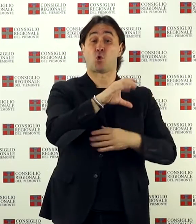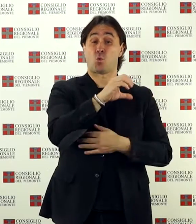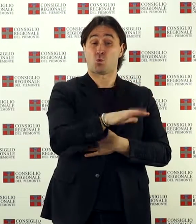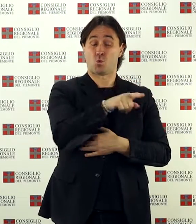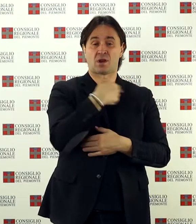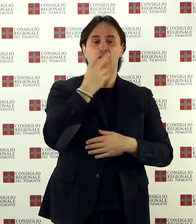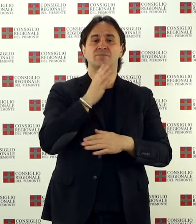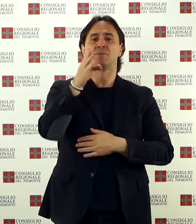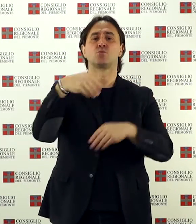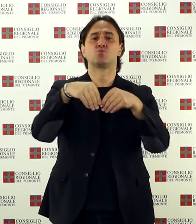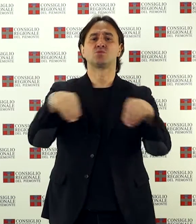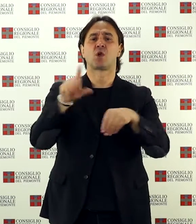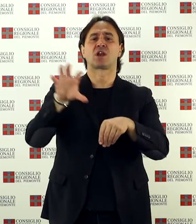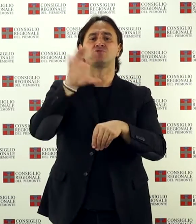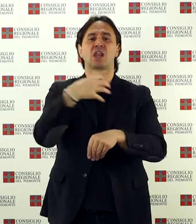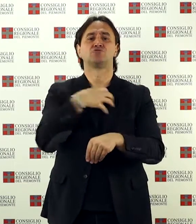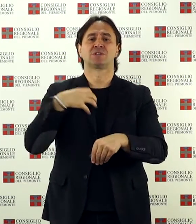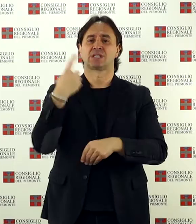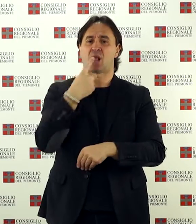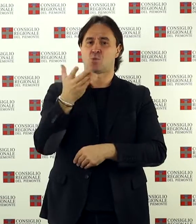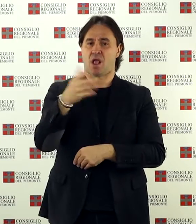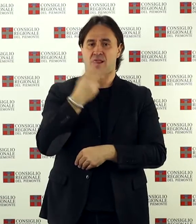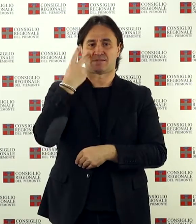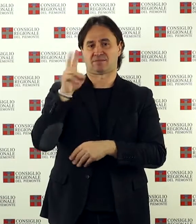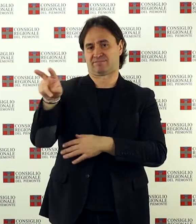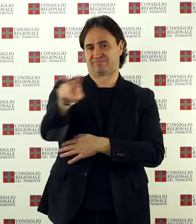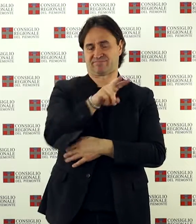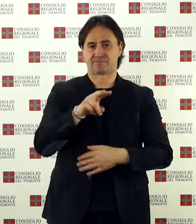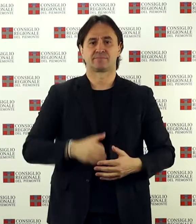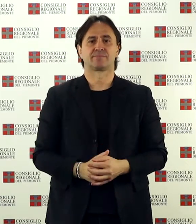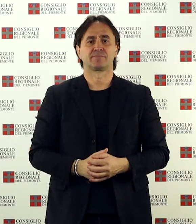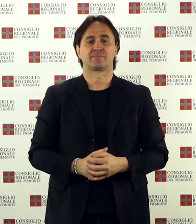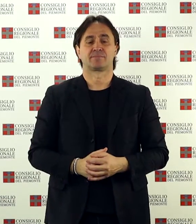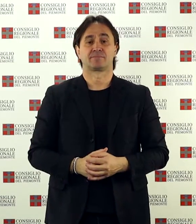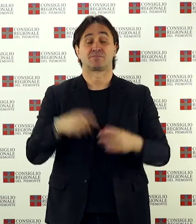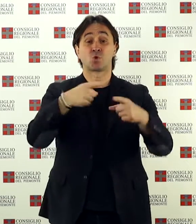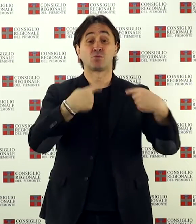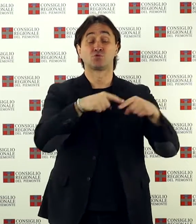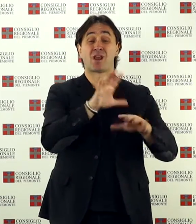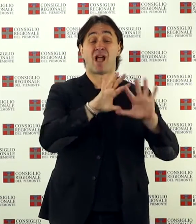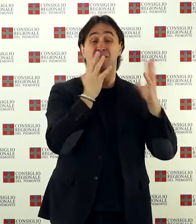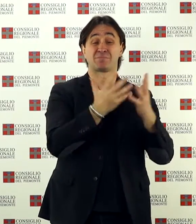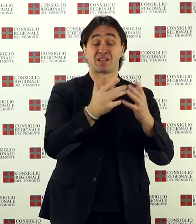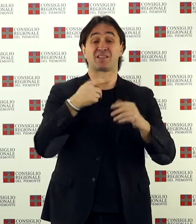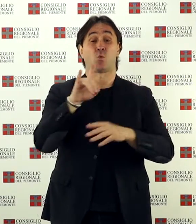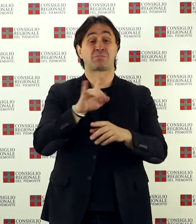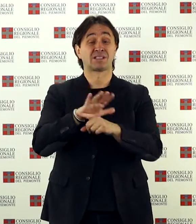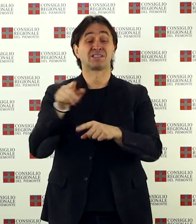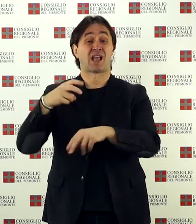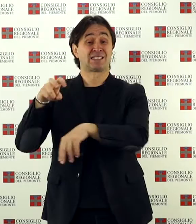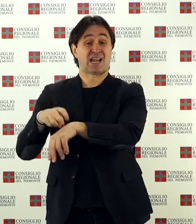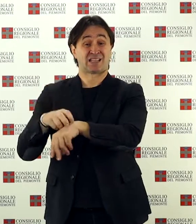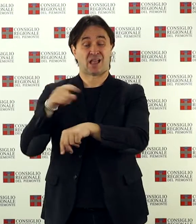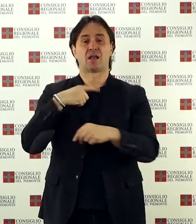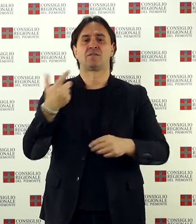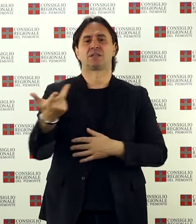svolto un sopralluogo al Museo regionale di Scienze Naturali. In copertina! Le commissioni Ambiente, Urbanistica e Sanità si sono